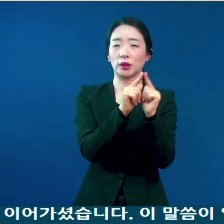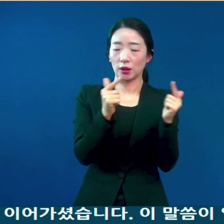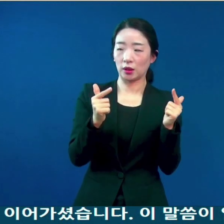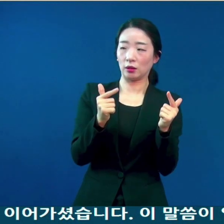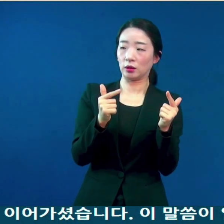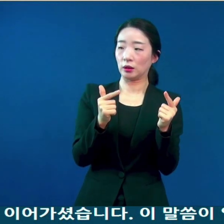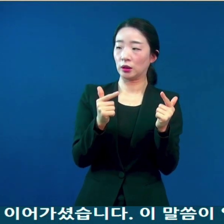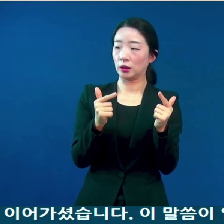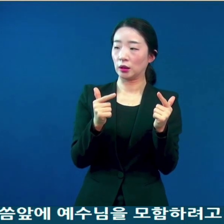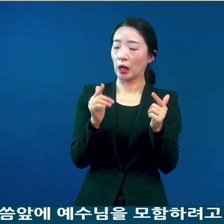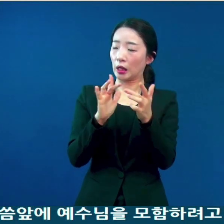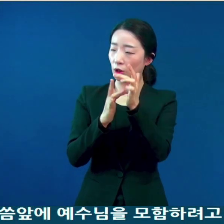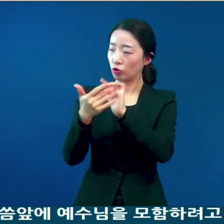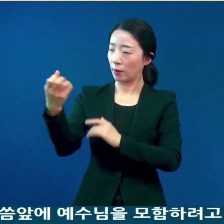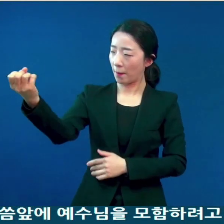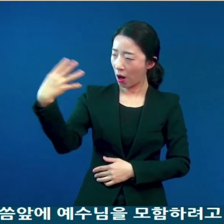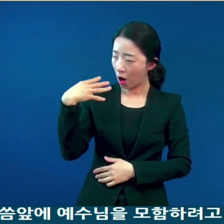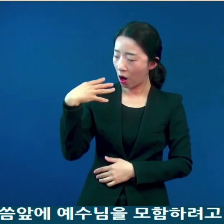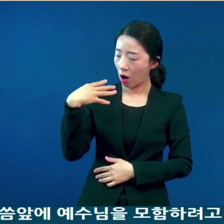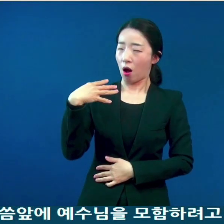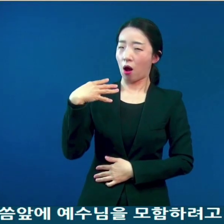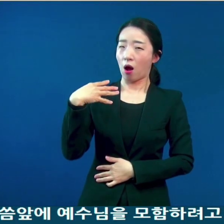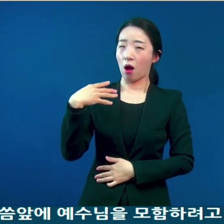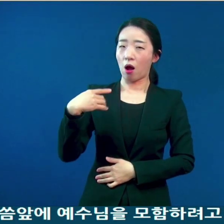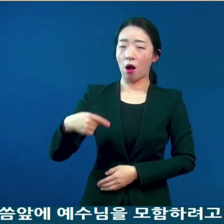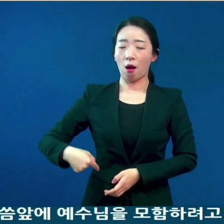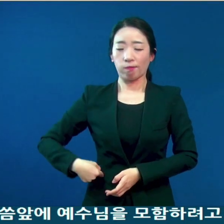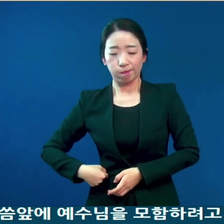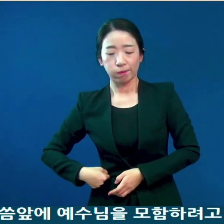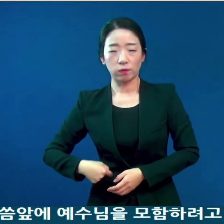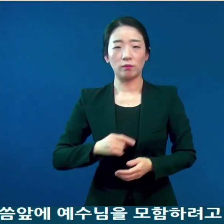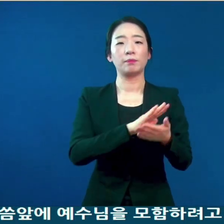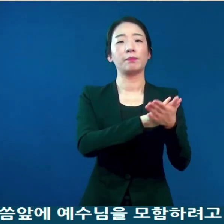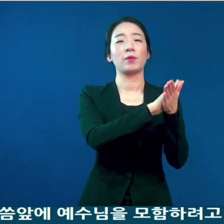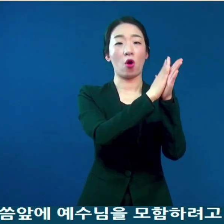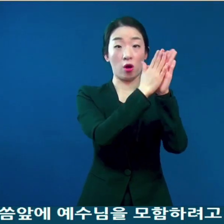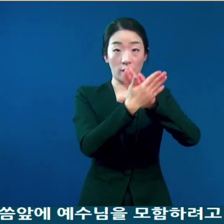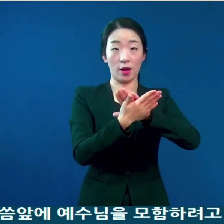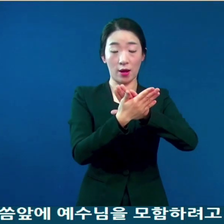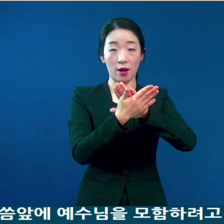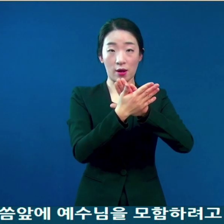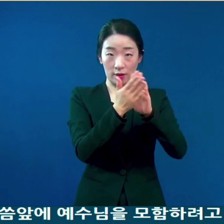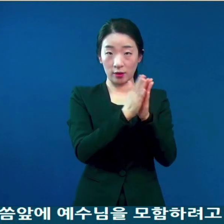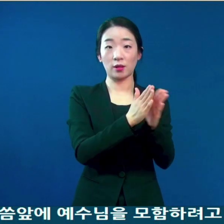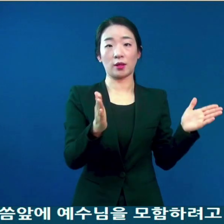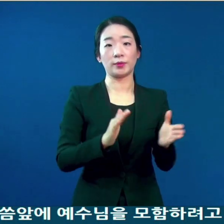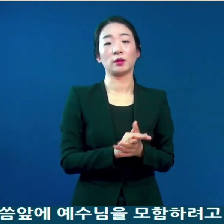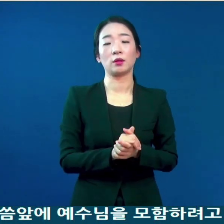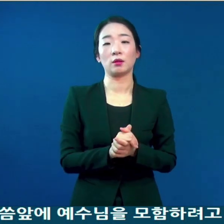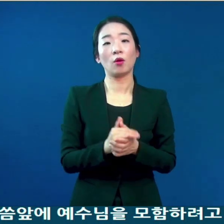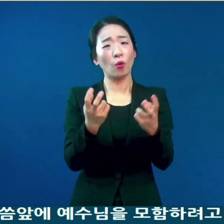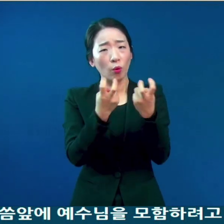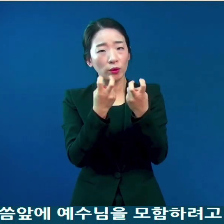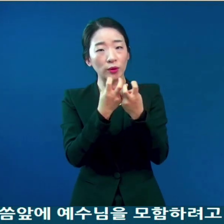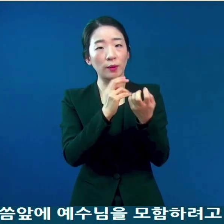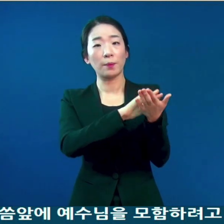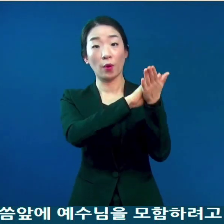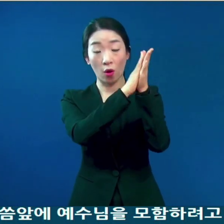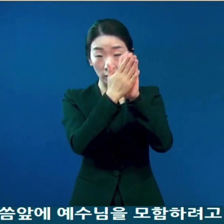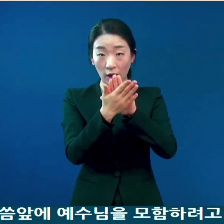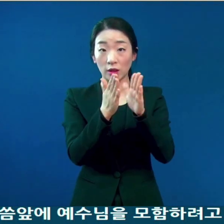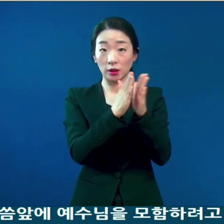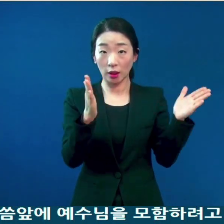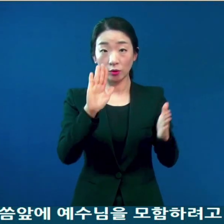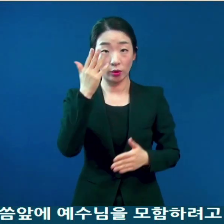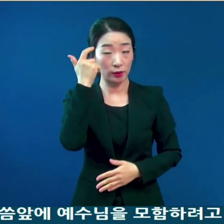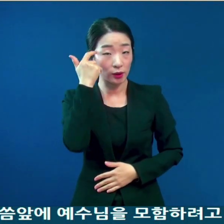순간 이들의 마음속에 큰 변화가 일어나는 겁니다. 여러분, 어떻게 이런 변화가 일어났는지 오늘